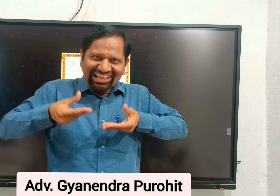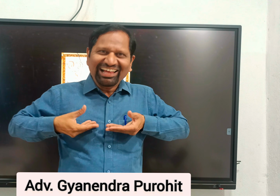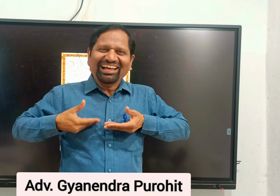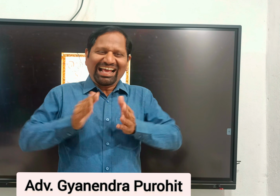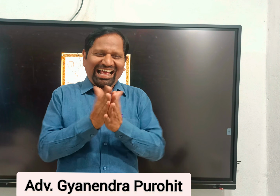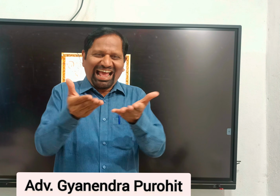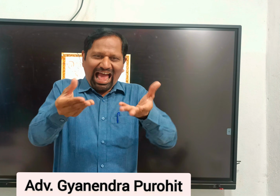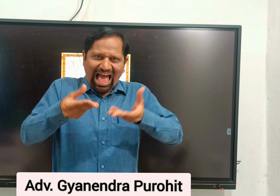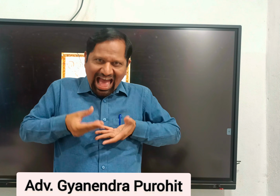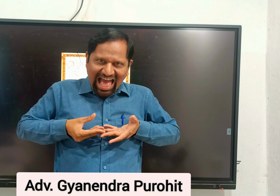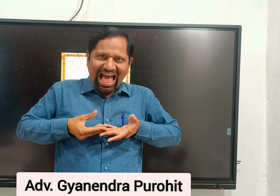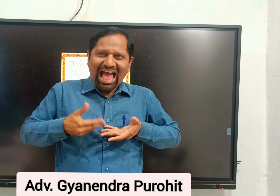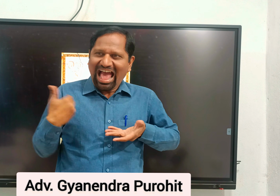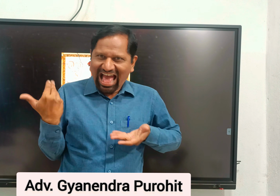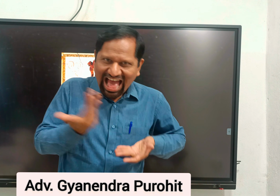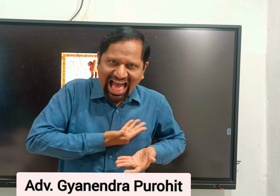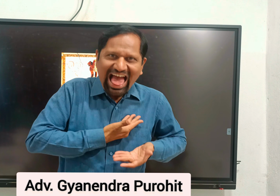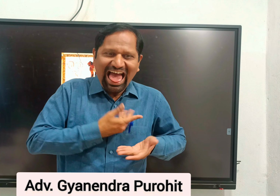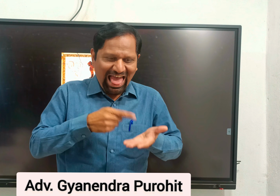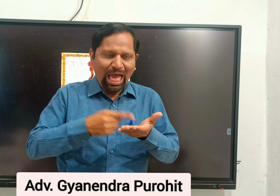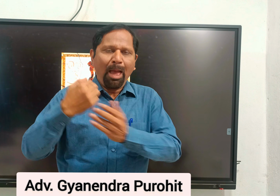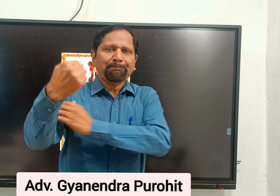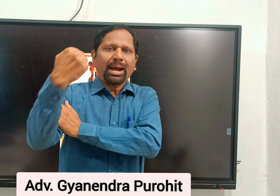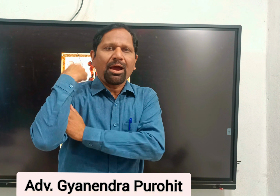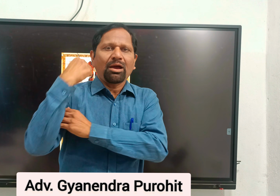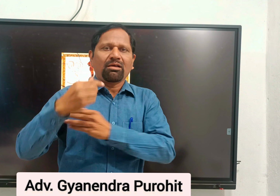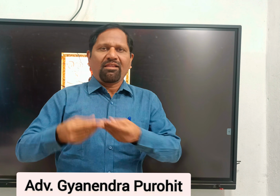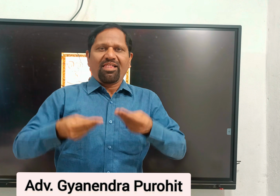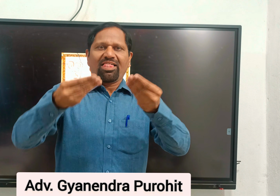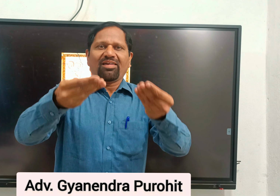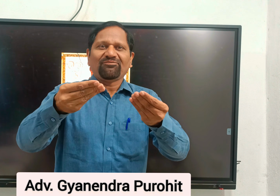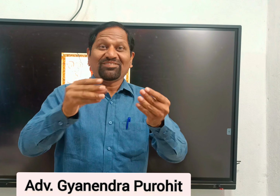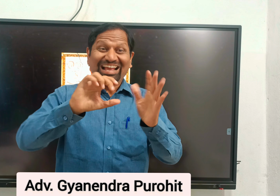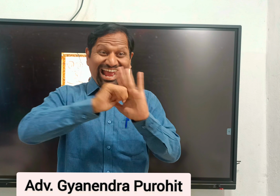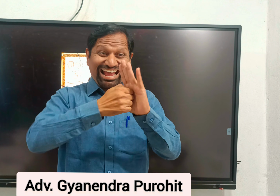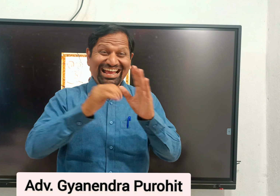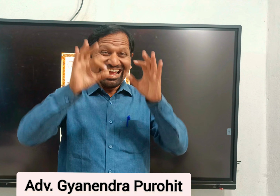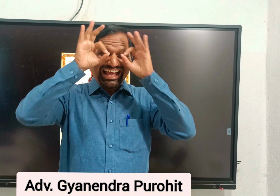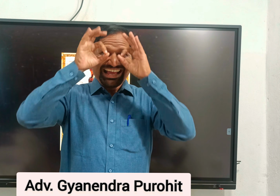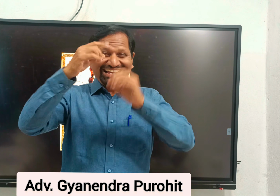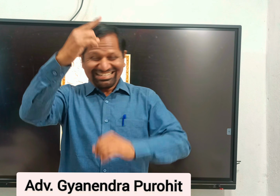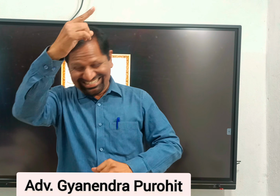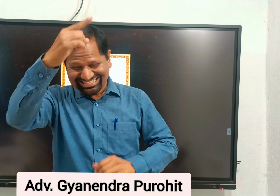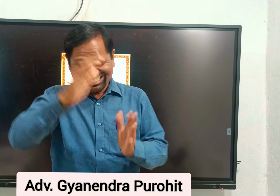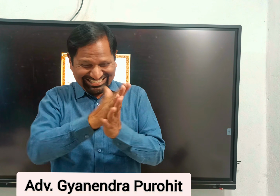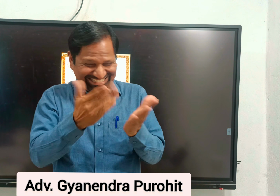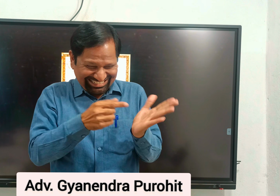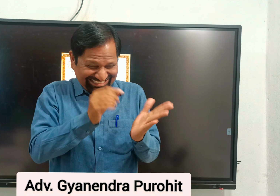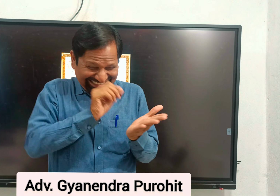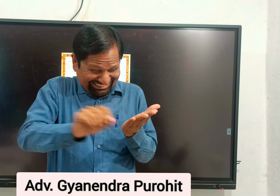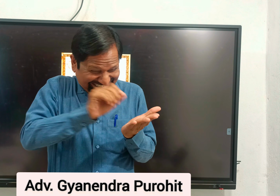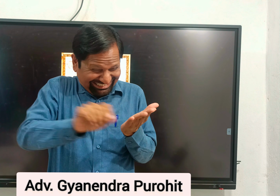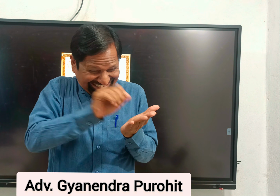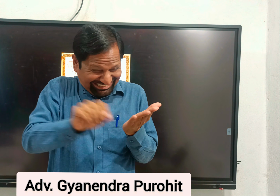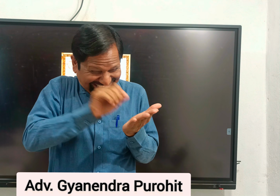हमारे लिए है, हम सब के लिए है, और ये ग्रंथ हम सब लोगों के लिए है। महात्मा गांधी जी का